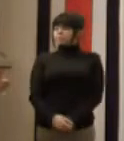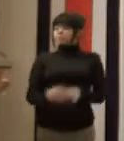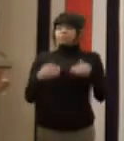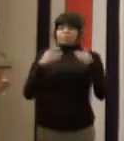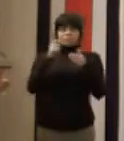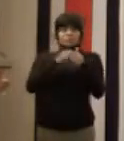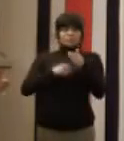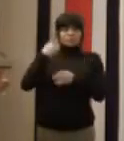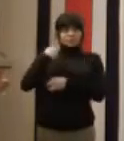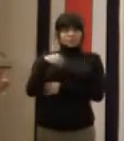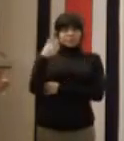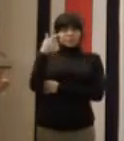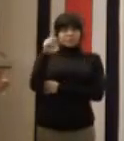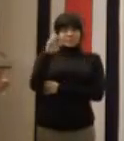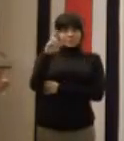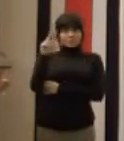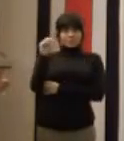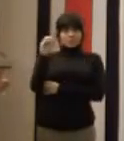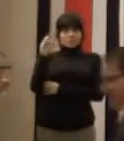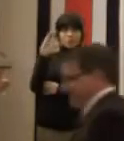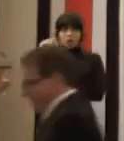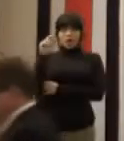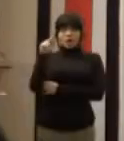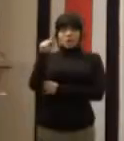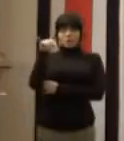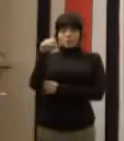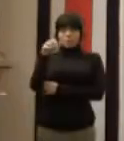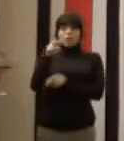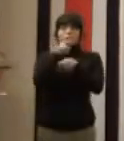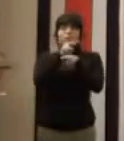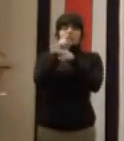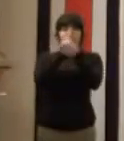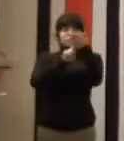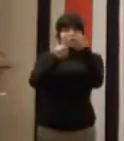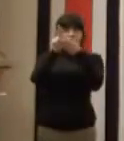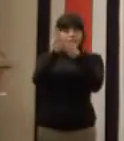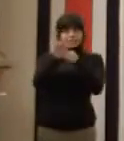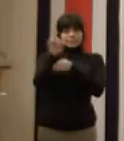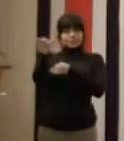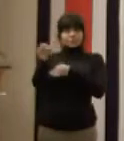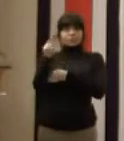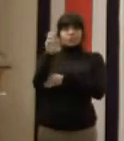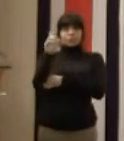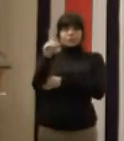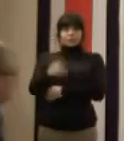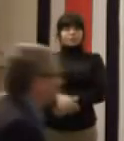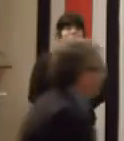Firma el señor Luis Guillermo Carpio, rector de la Universidad Estatal a Distancia.